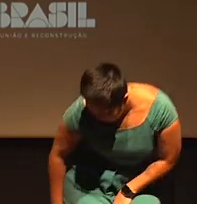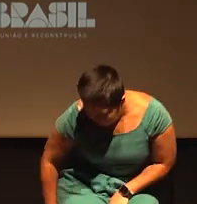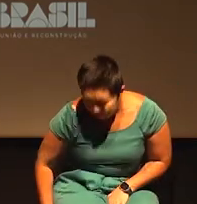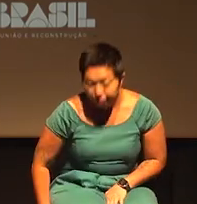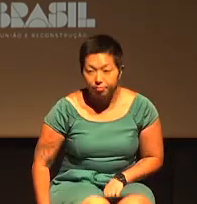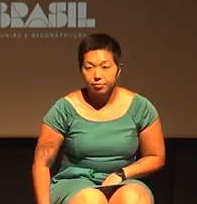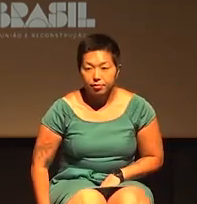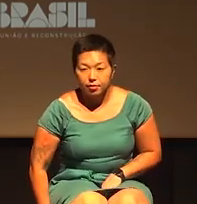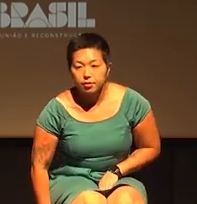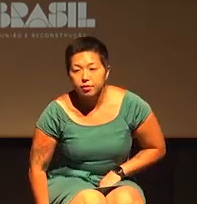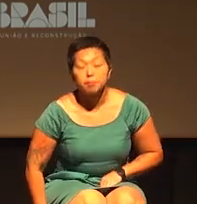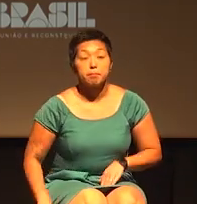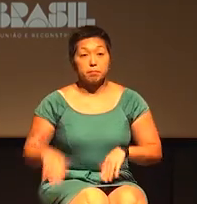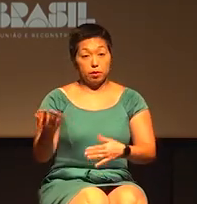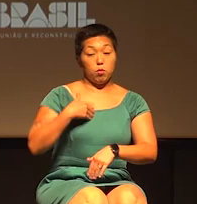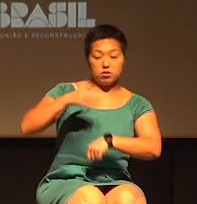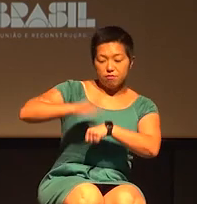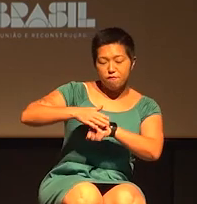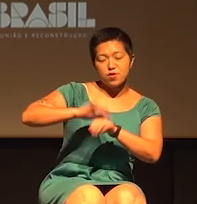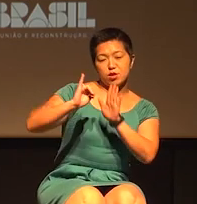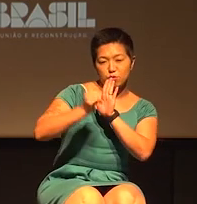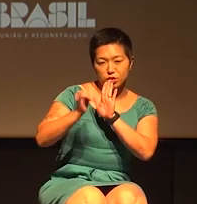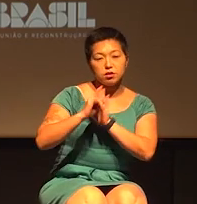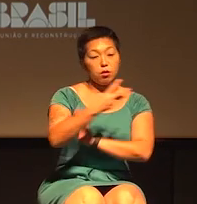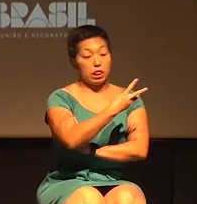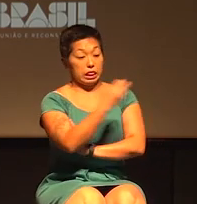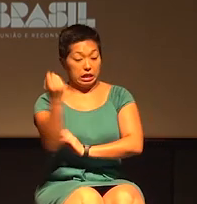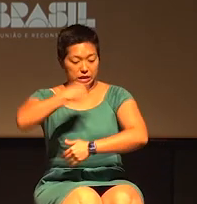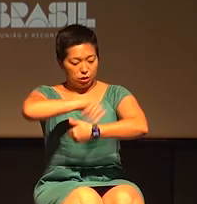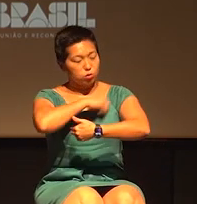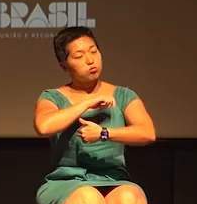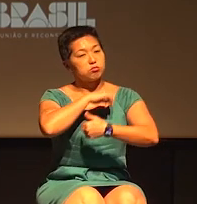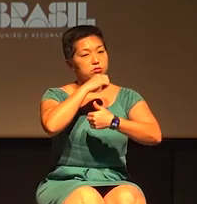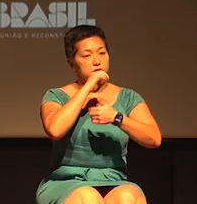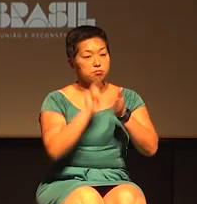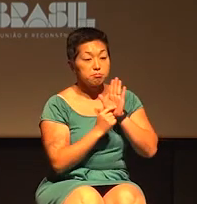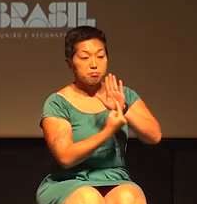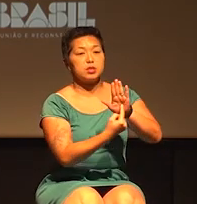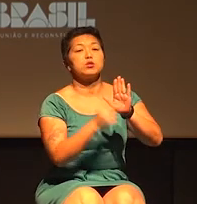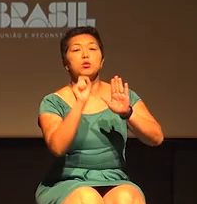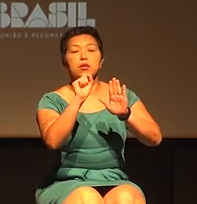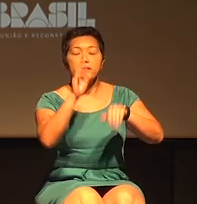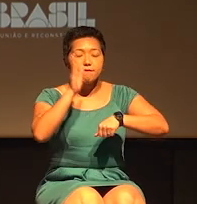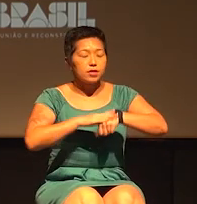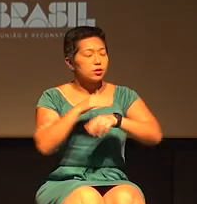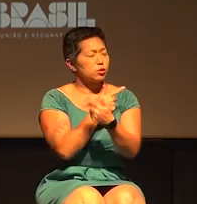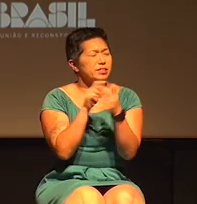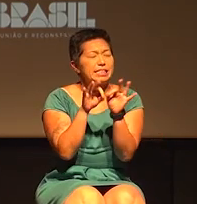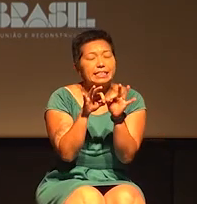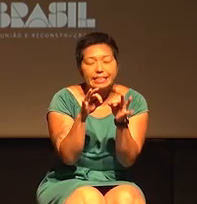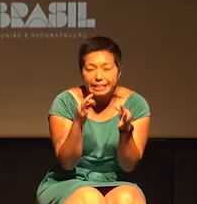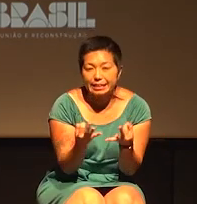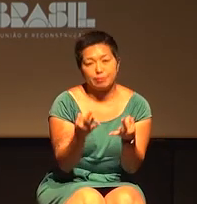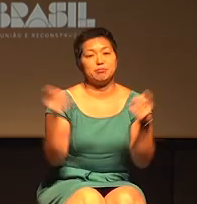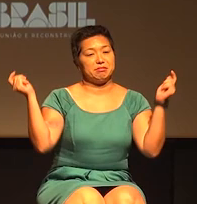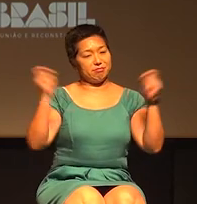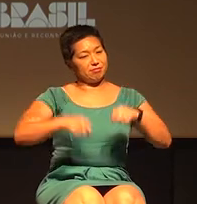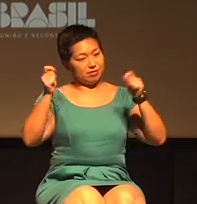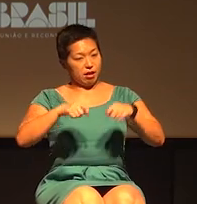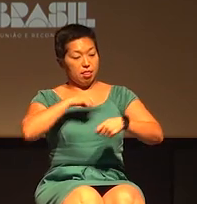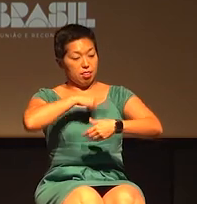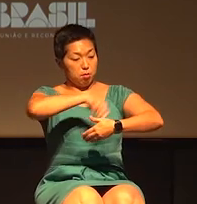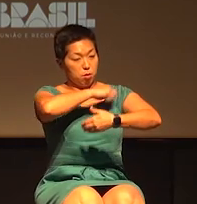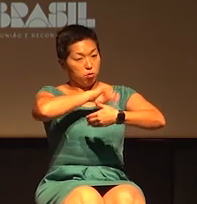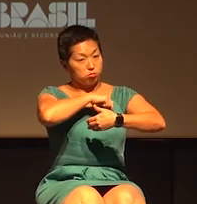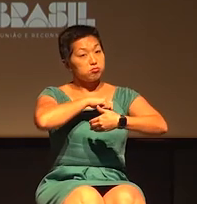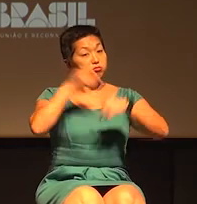edital 300 cozinhas apresentaram de novo com o desafio de fazer o mais simples possível então que tem uma cozinha